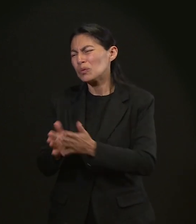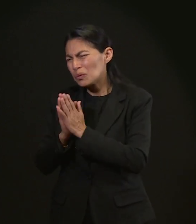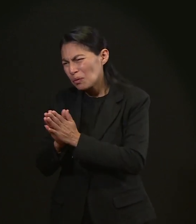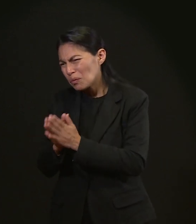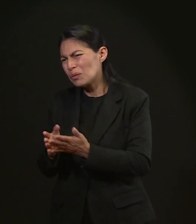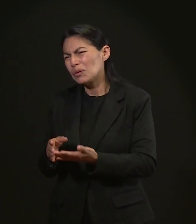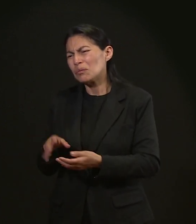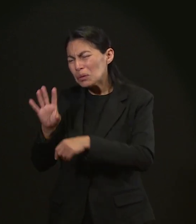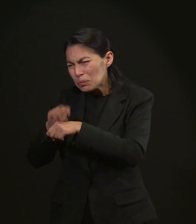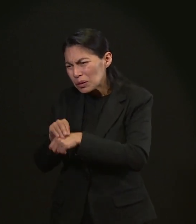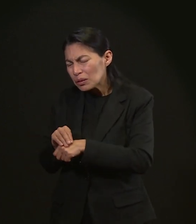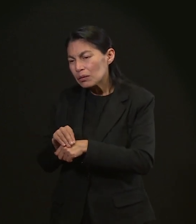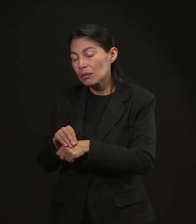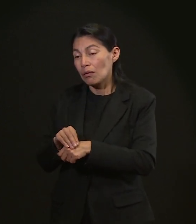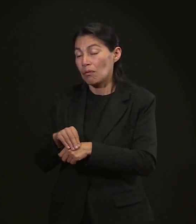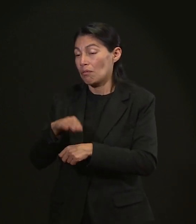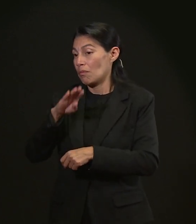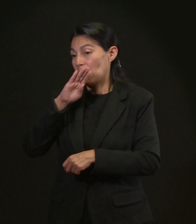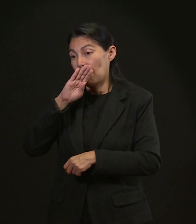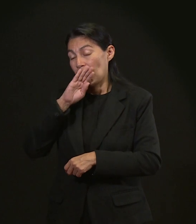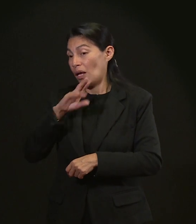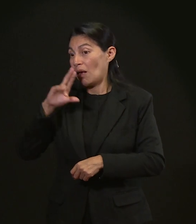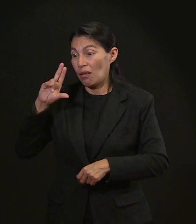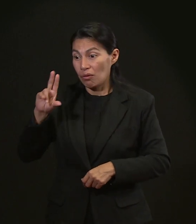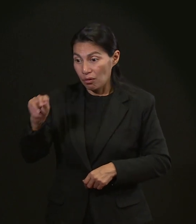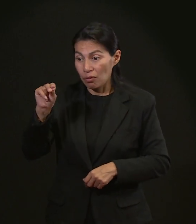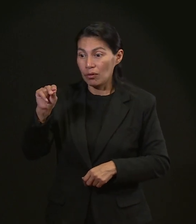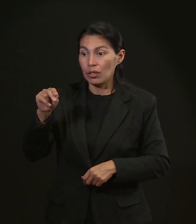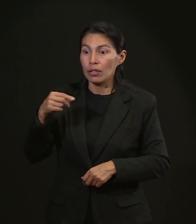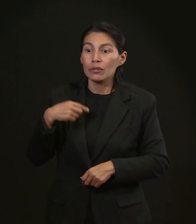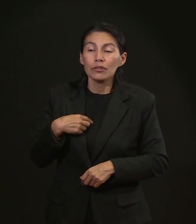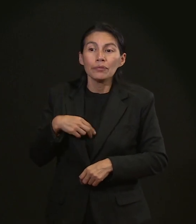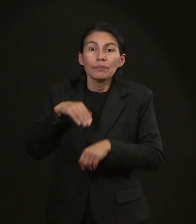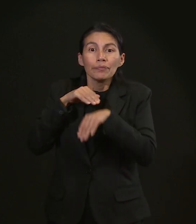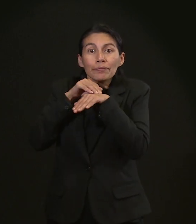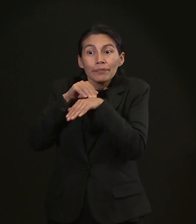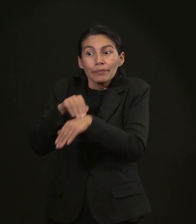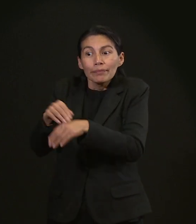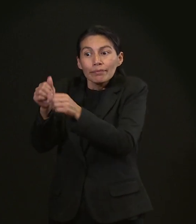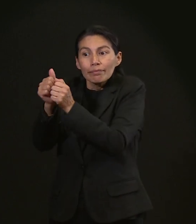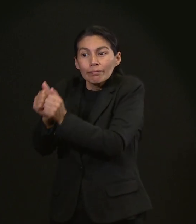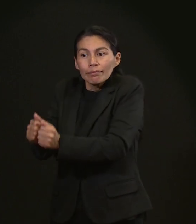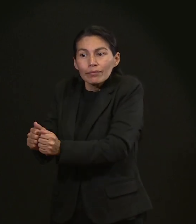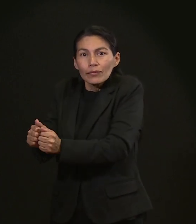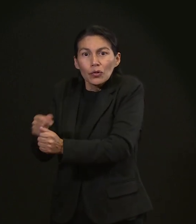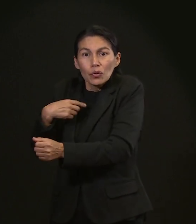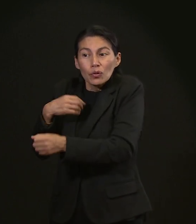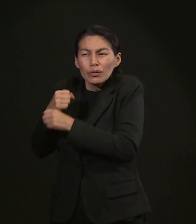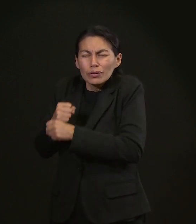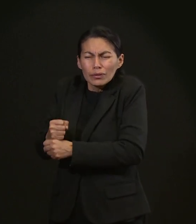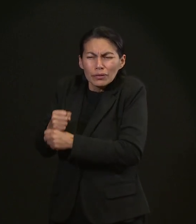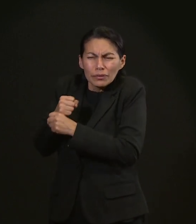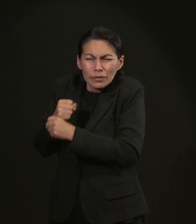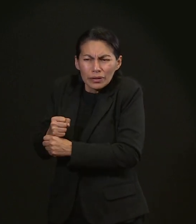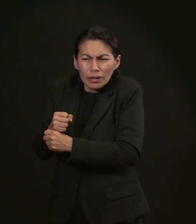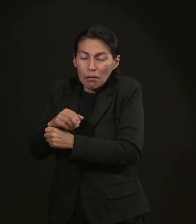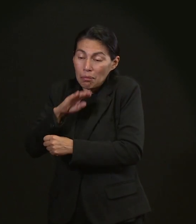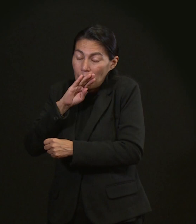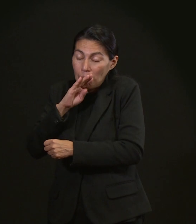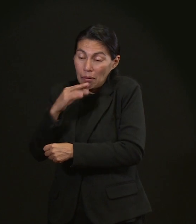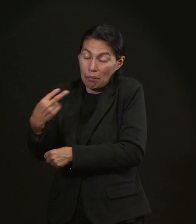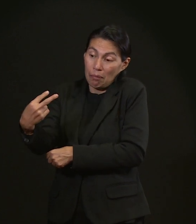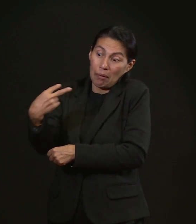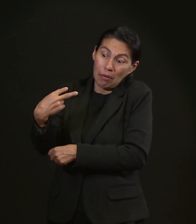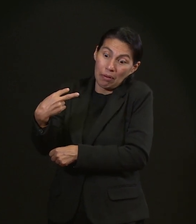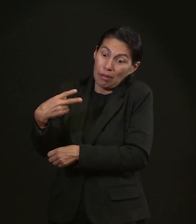acá y entonces mientras mi mamá me decía que no pues yo no me venía pero era un sufrir yo no sé cómo me veía